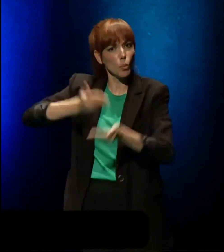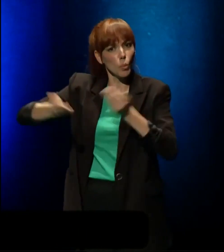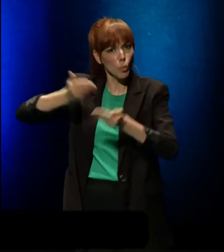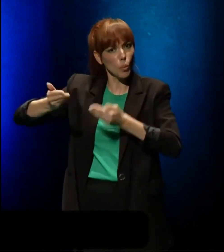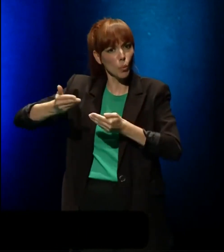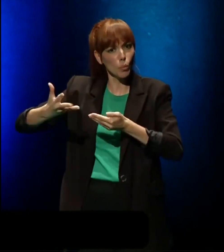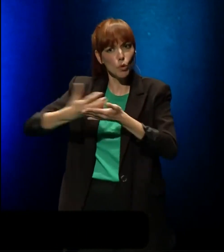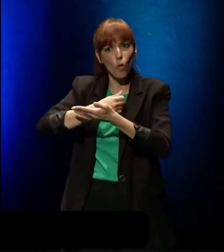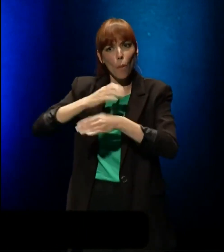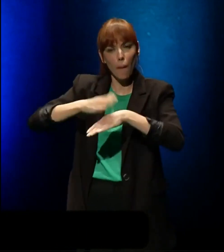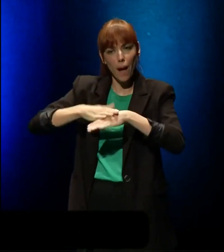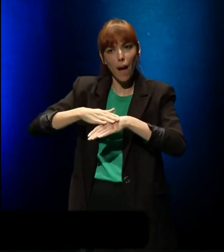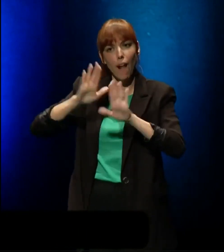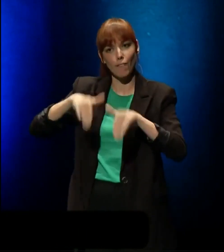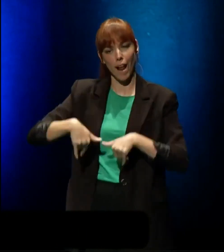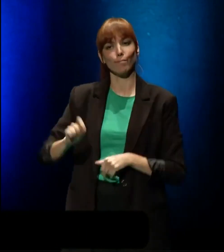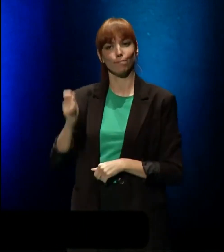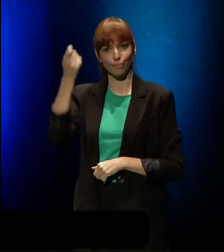que esto sea posible.